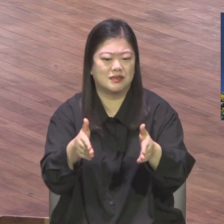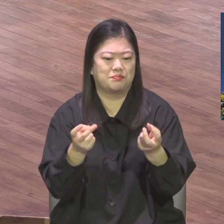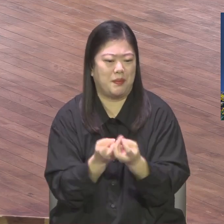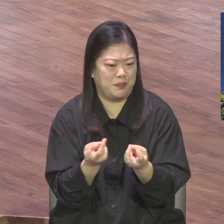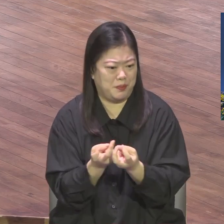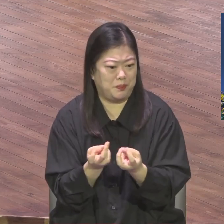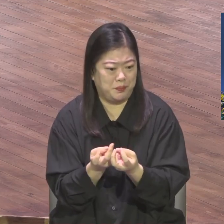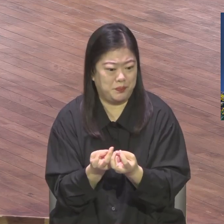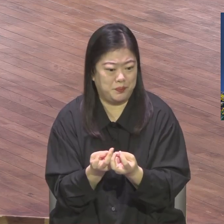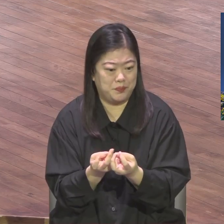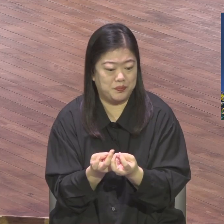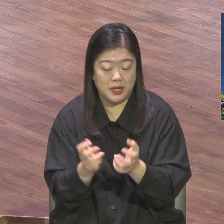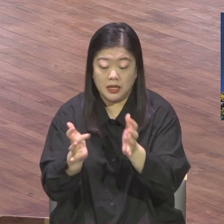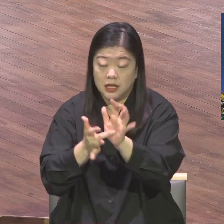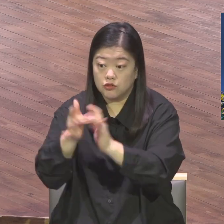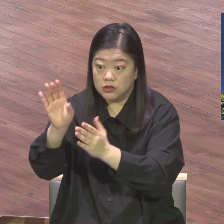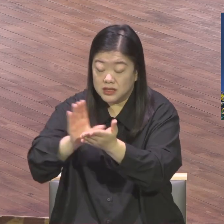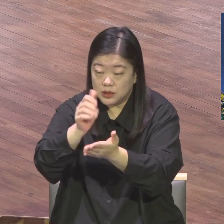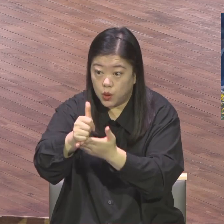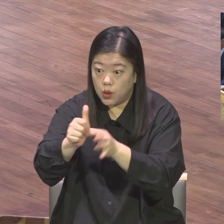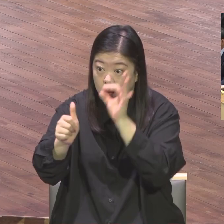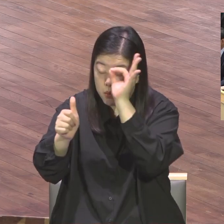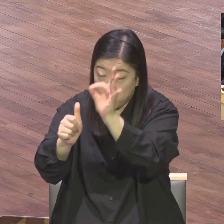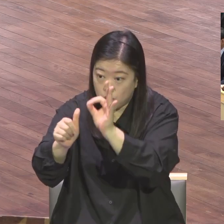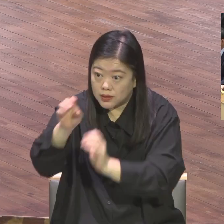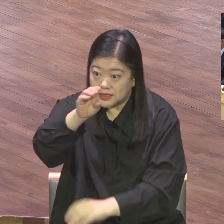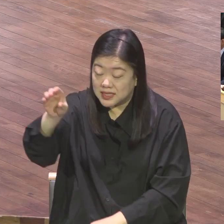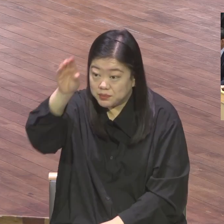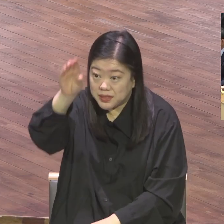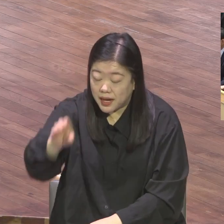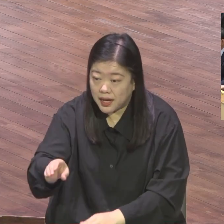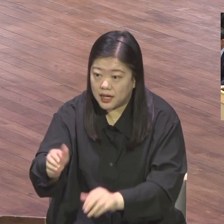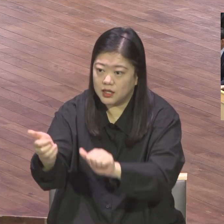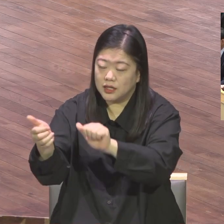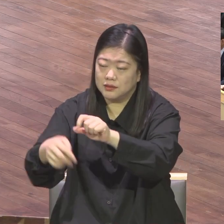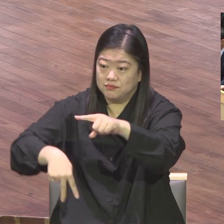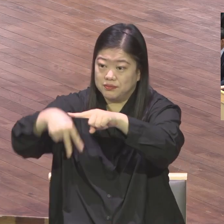예수 그리스도의 십자가와 부활이다.